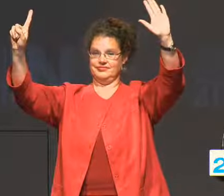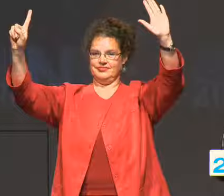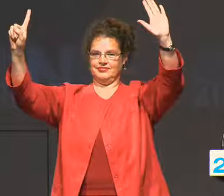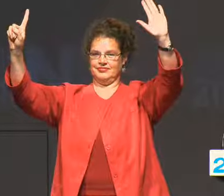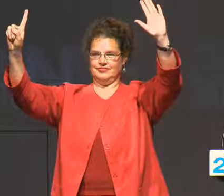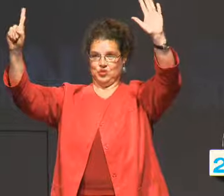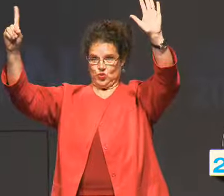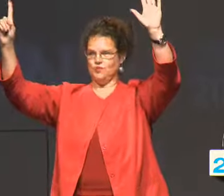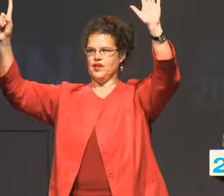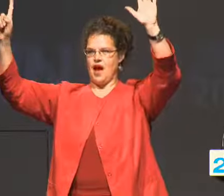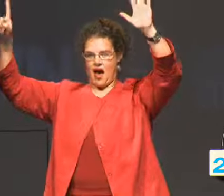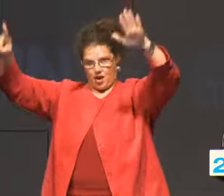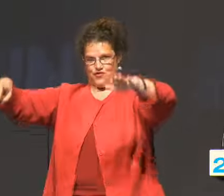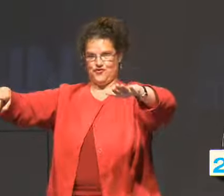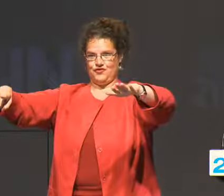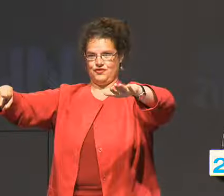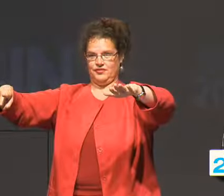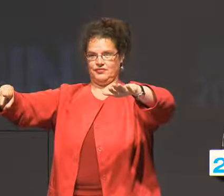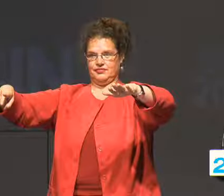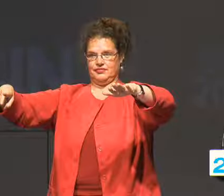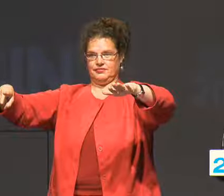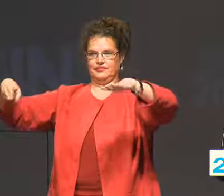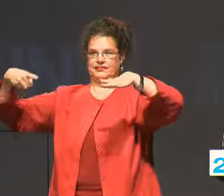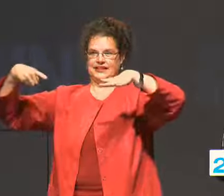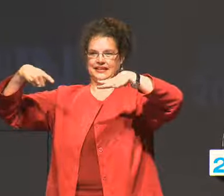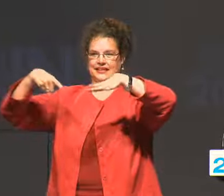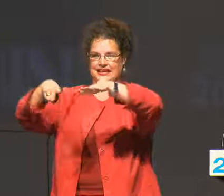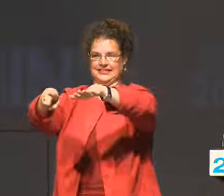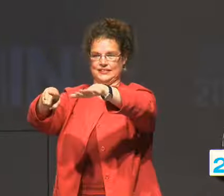Zeigefinger. Ja, bitte machen Sie es doch nach.